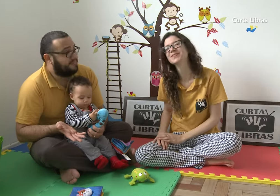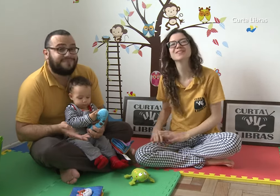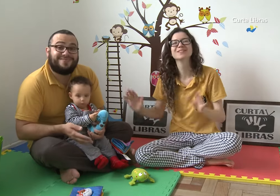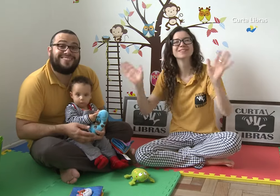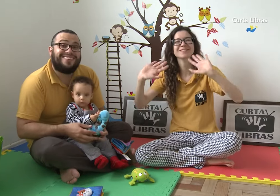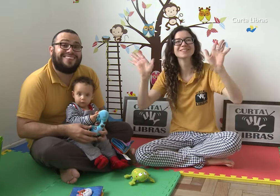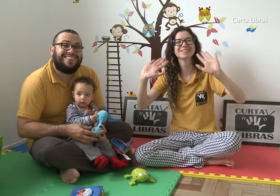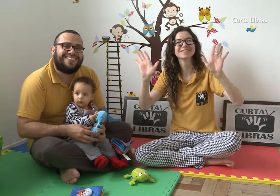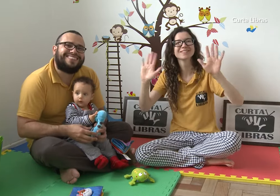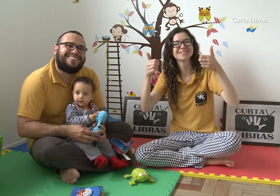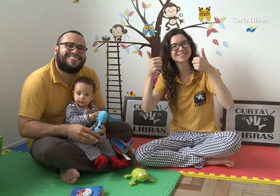Oi. Oi.